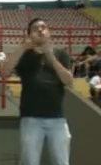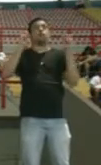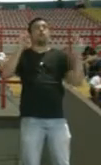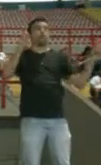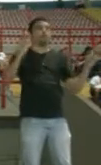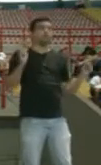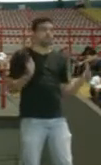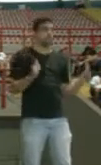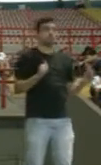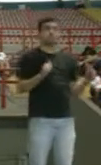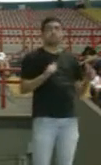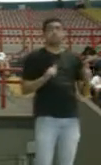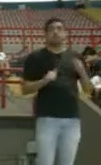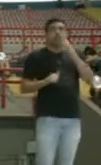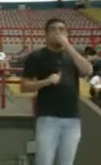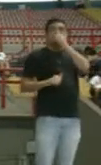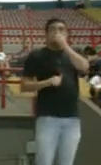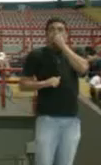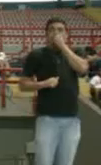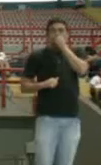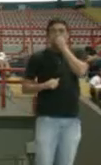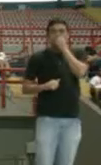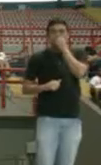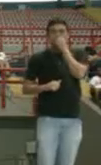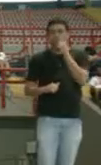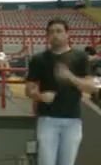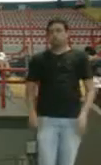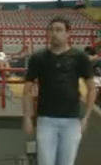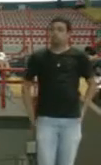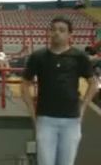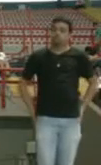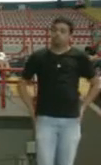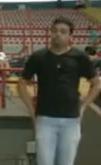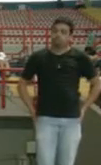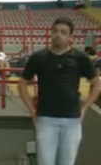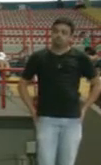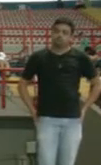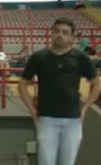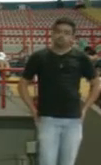Beleza? Tranquilo? Só uma pergunta aqui.